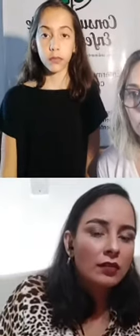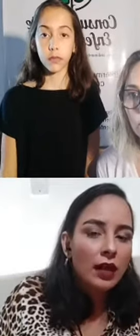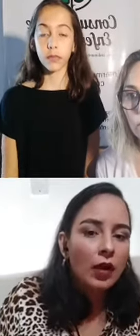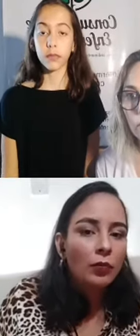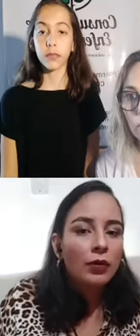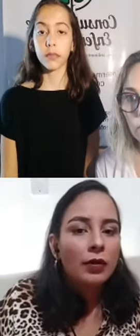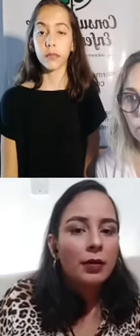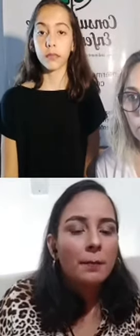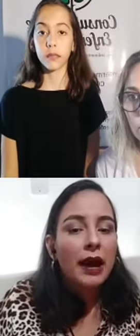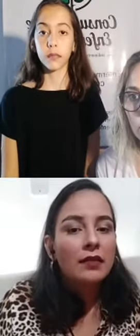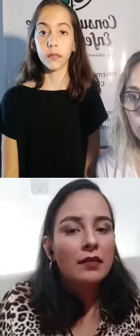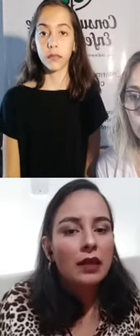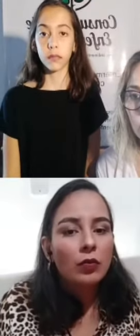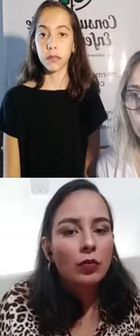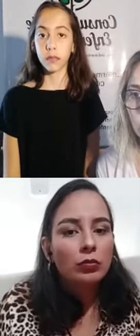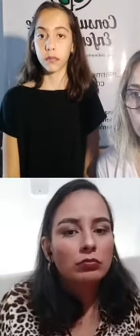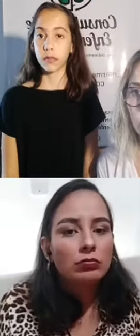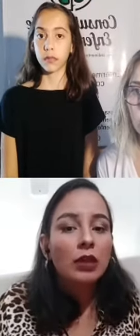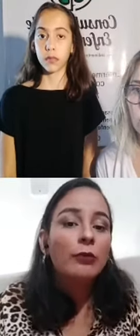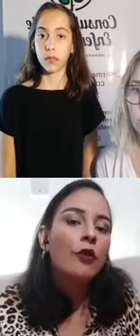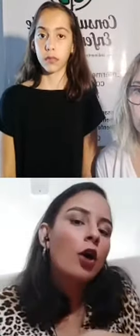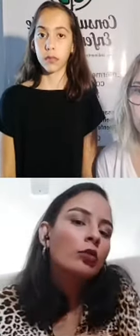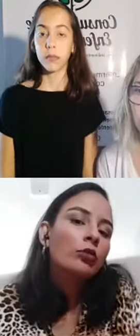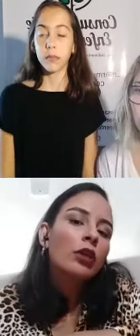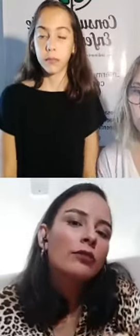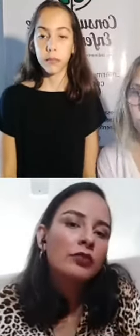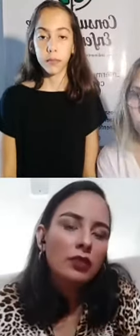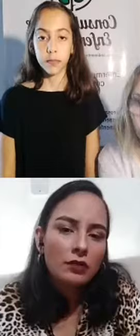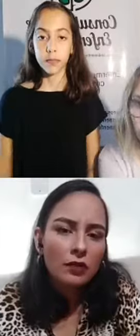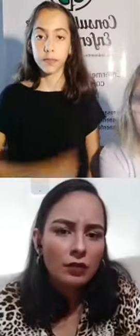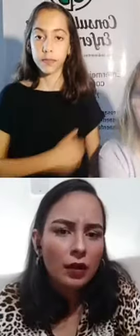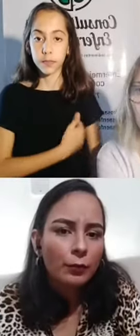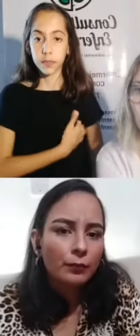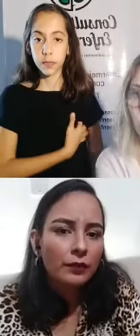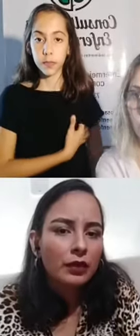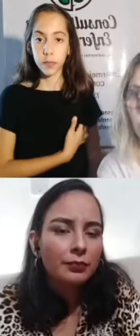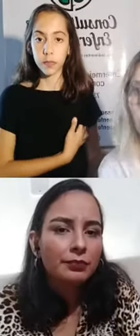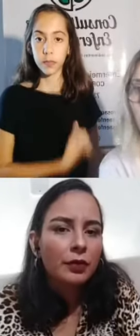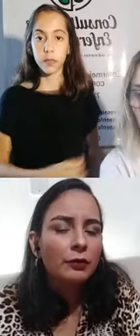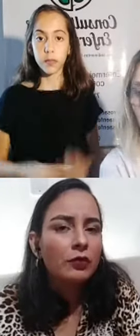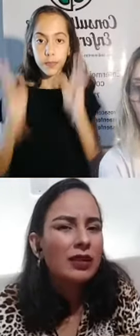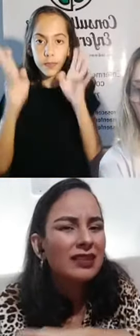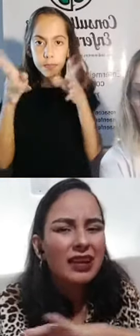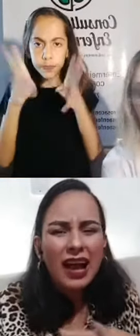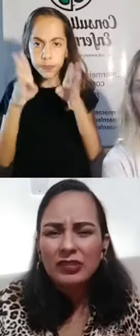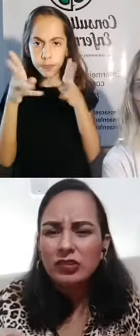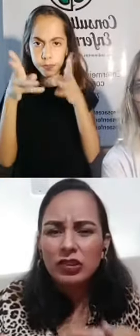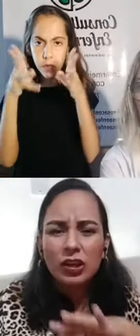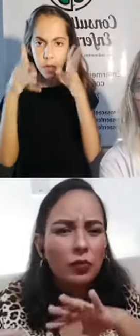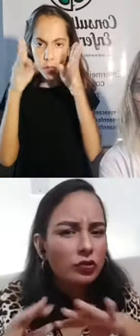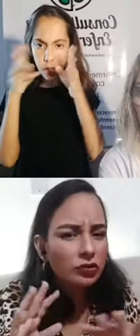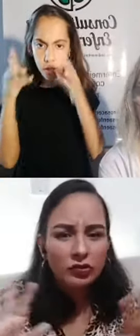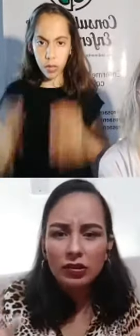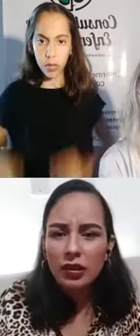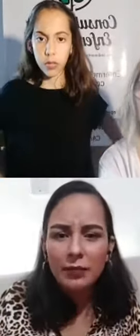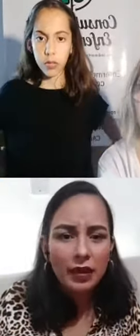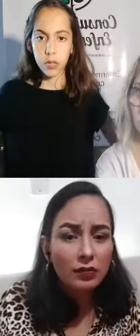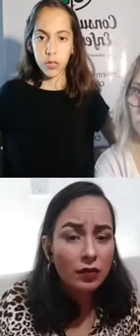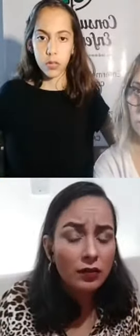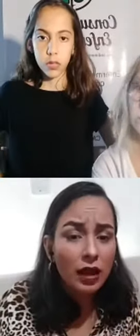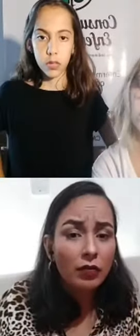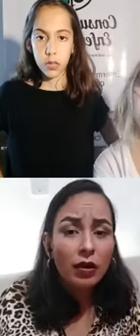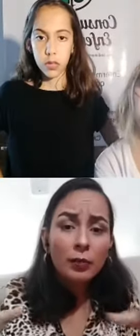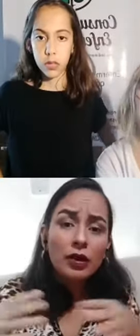rede social, mas eu tenho foco no que eu vejo na rede social, né? Eu fiz uma triagem, tirei um monte de gente da minha